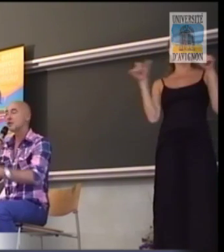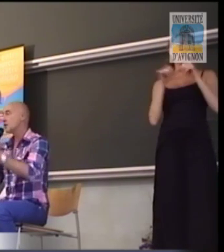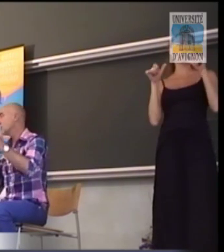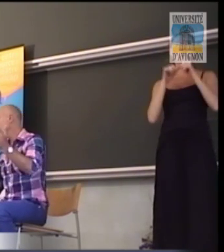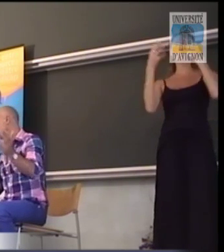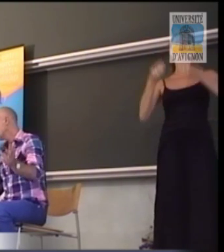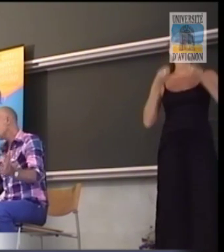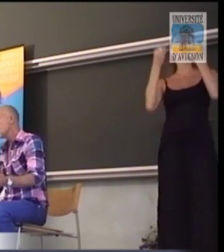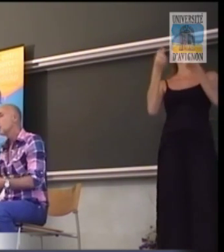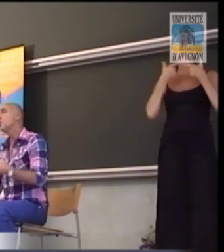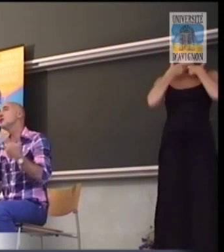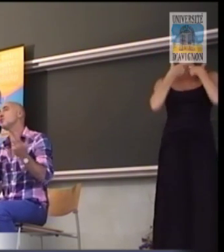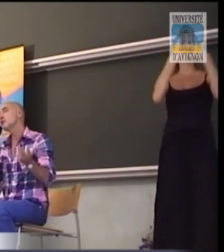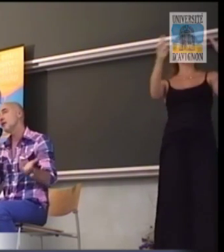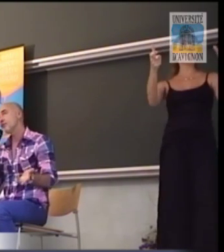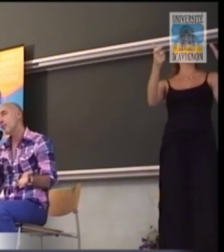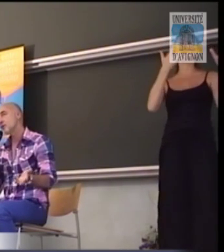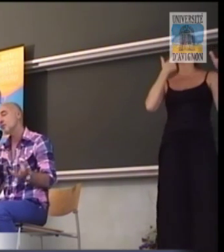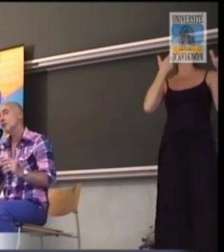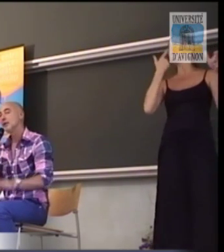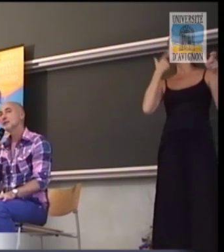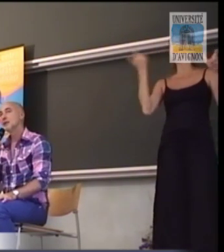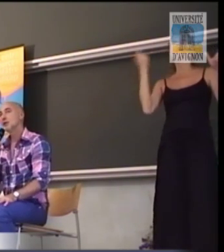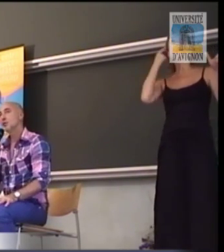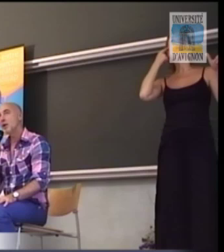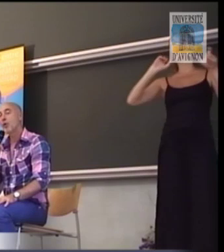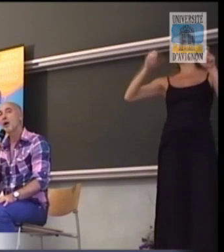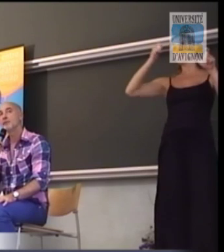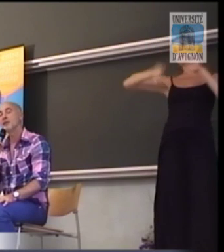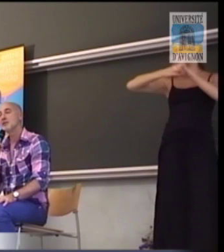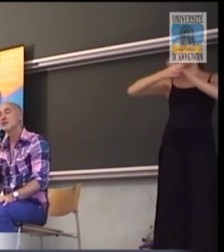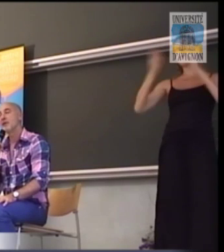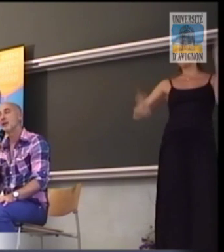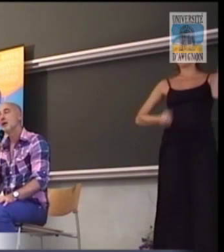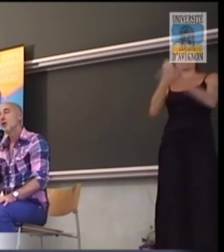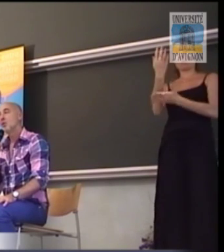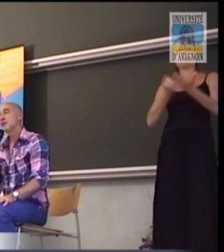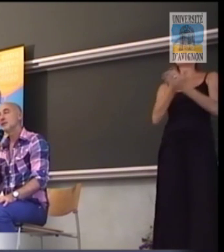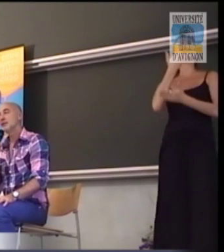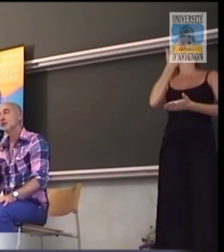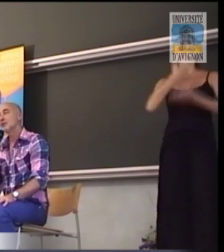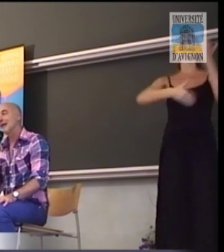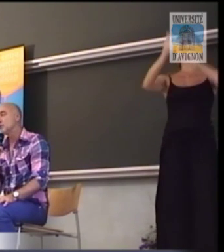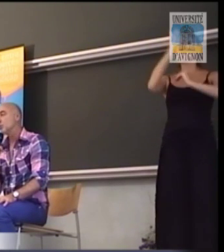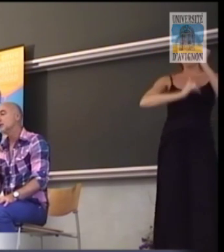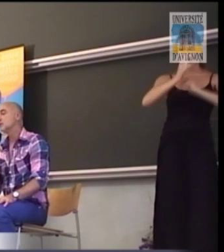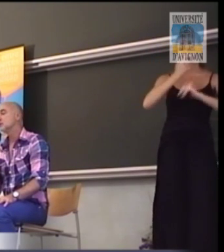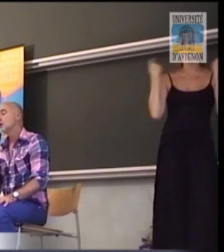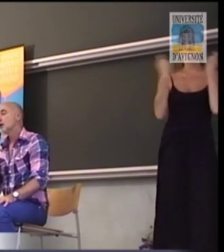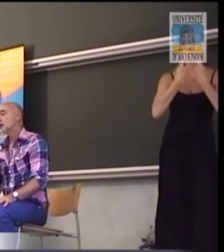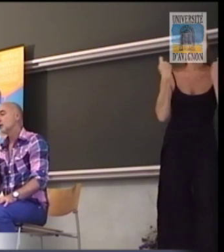fois, dans cette chaîne de cohérence, tous les outils d'information, c'est-à-dire que tous les programmes des festivals ont été